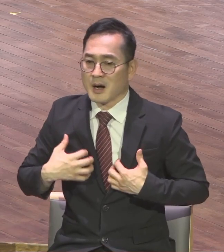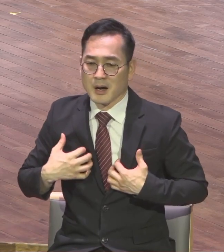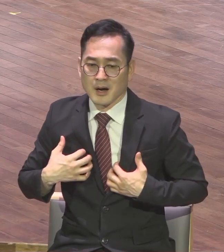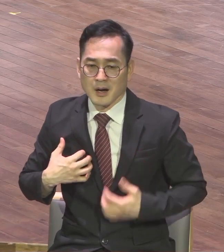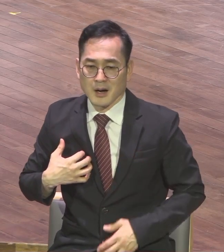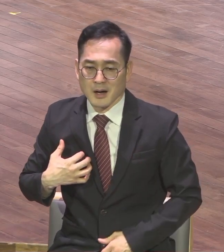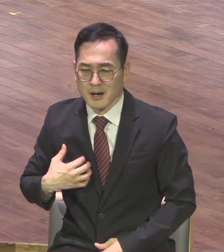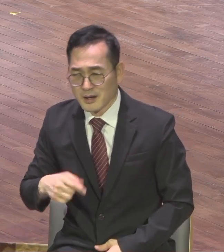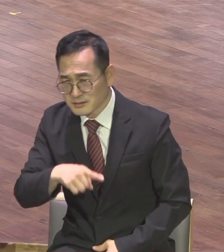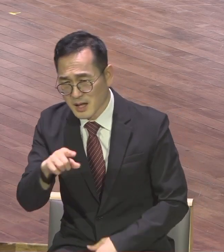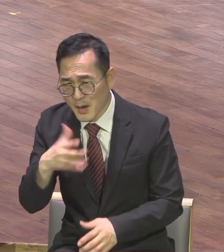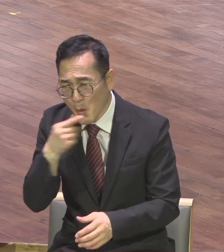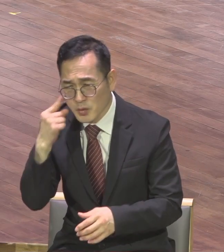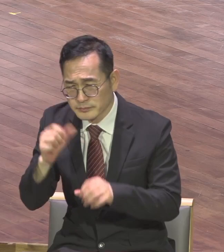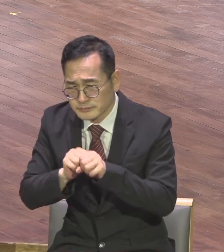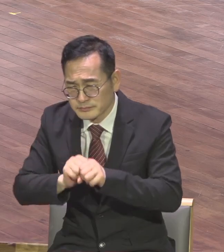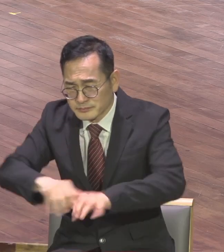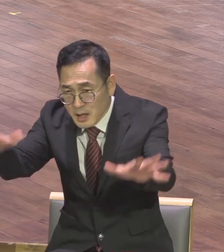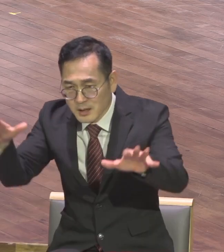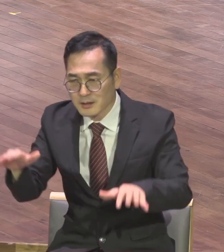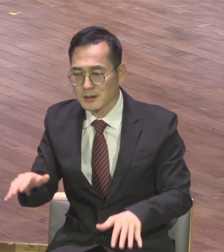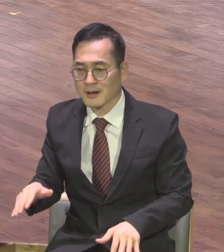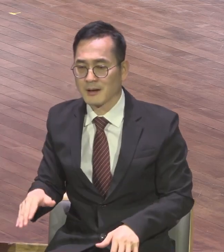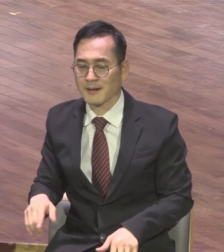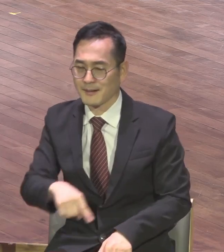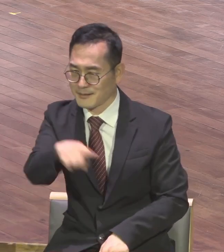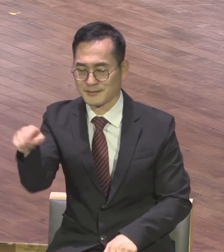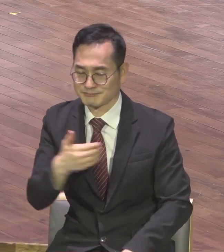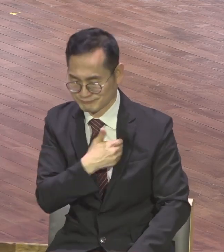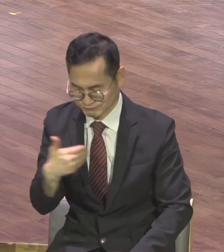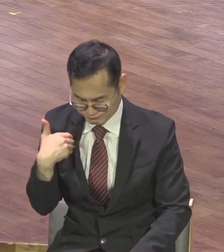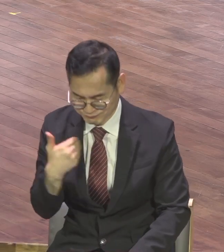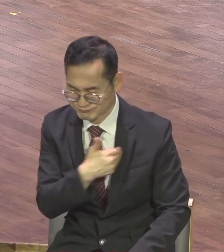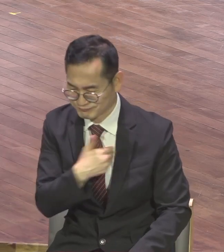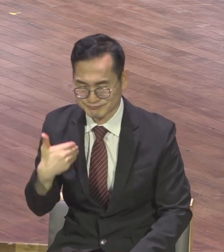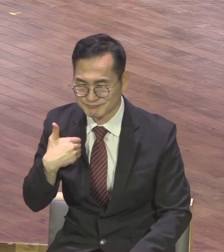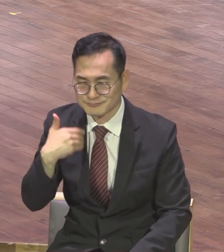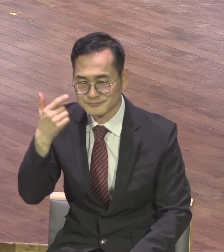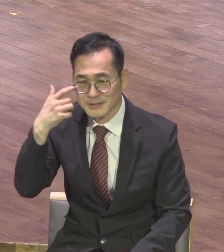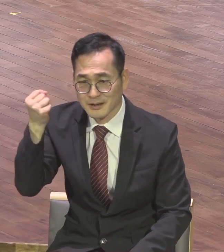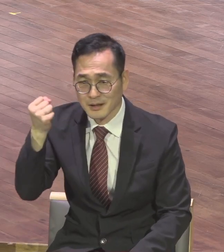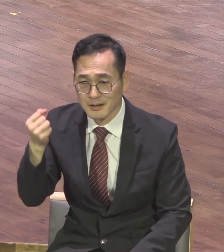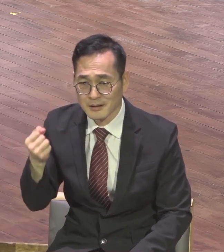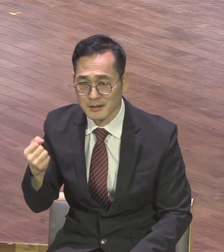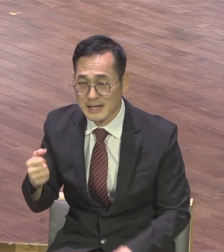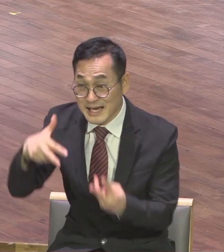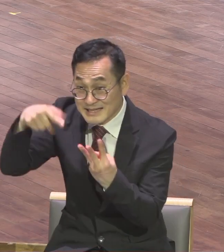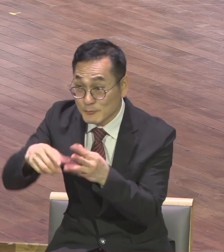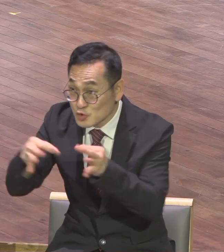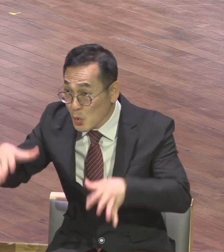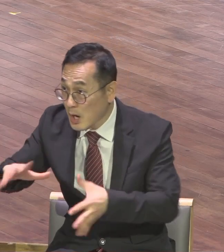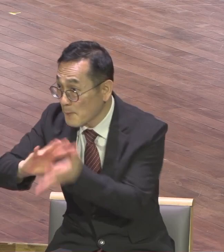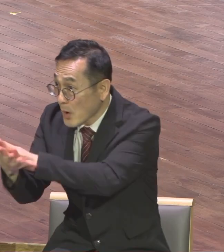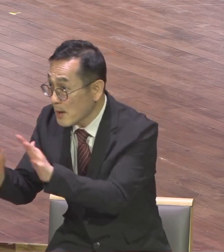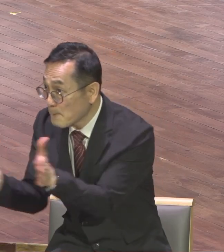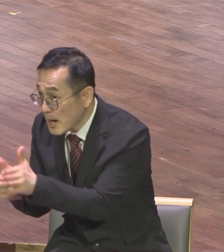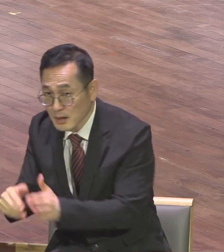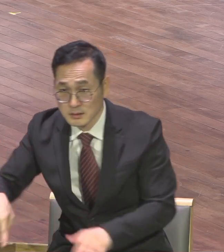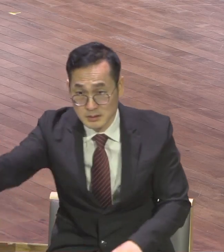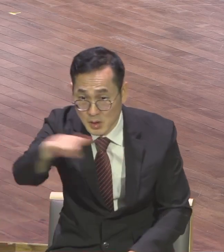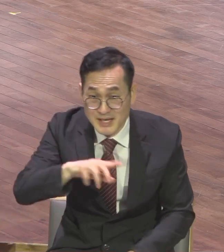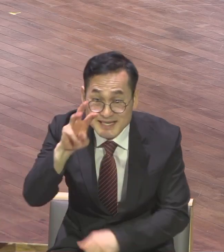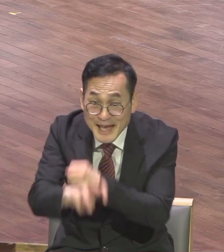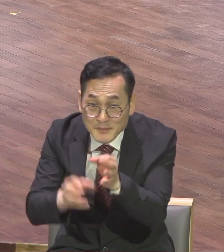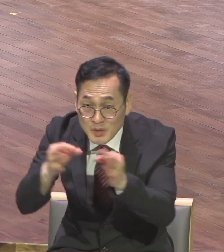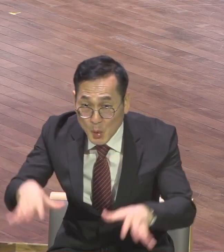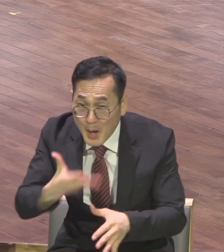3주 동안 복음 듣고 이렇게 변화가 나는데 30년을 듣고도 변화가 없어. 와,